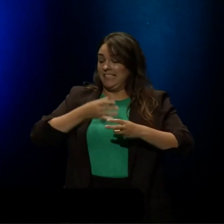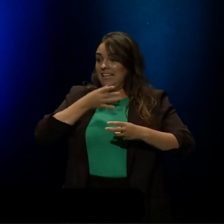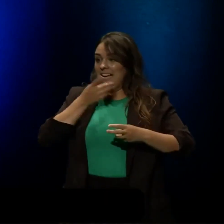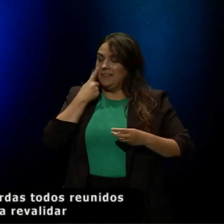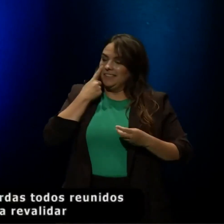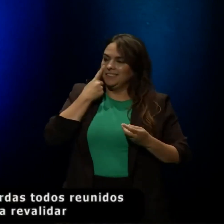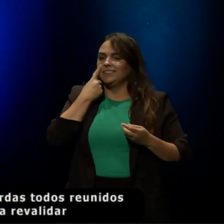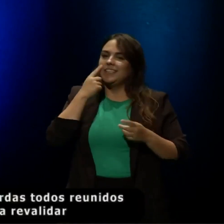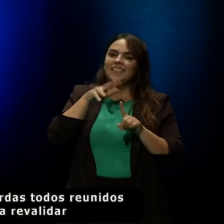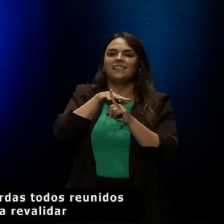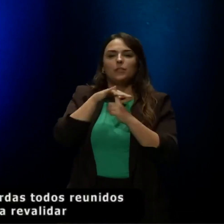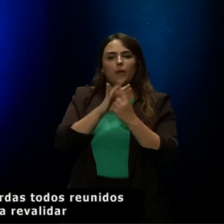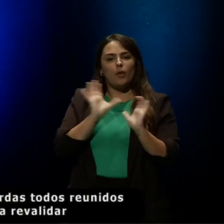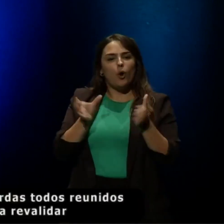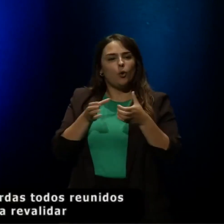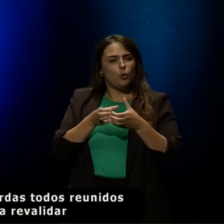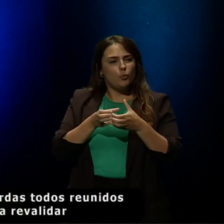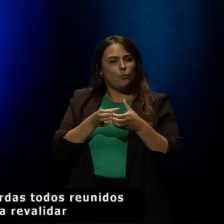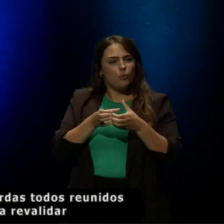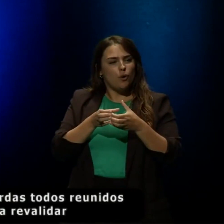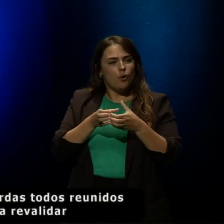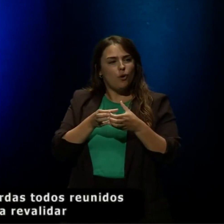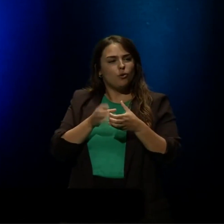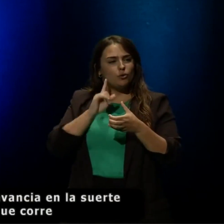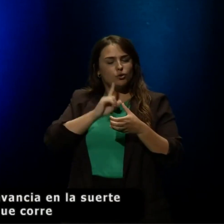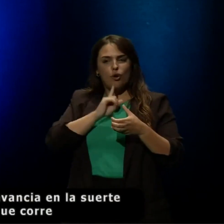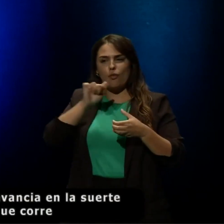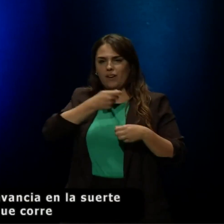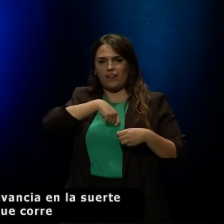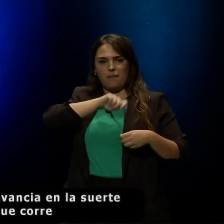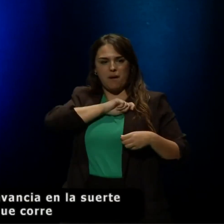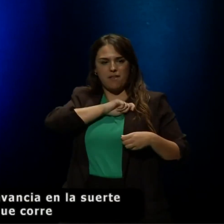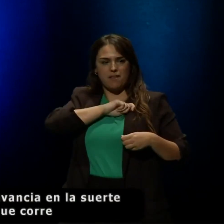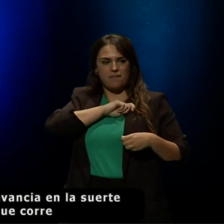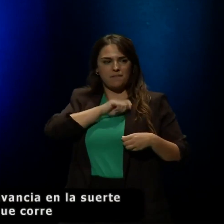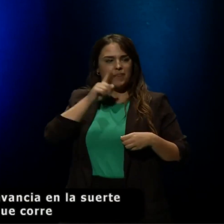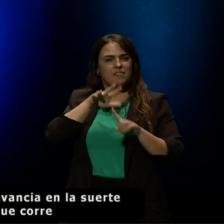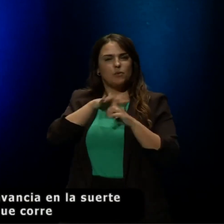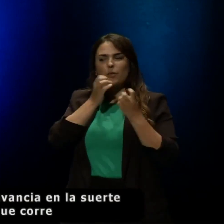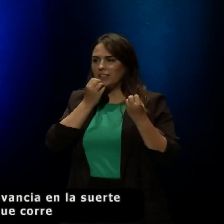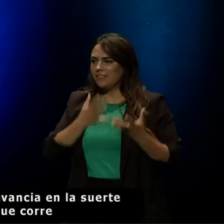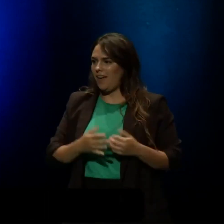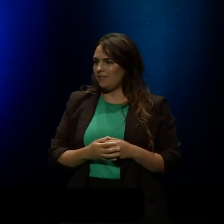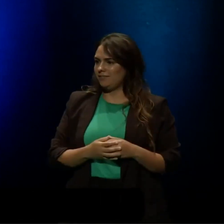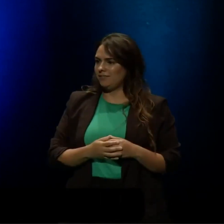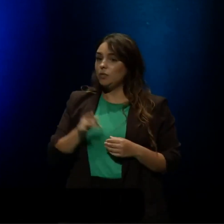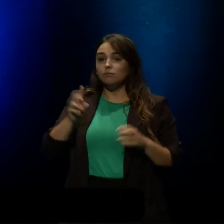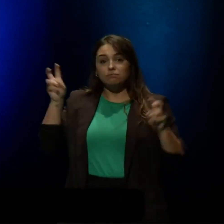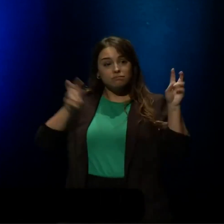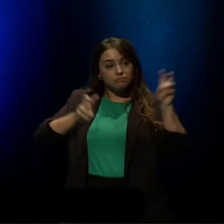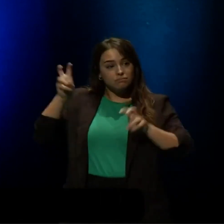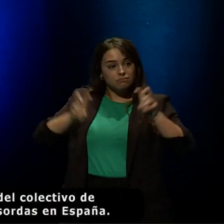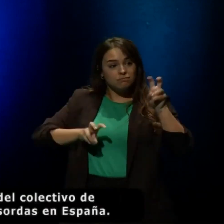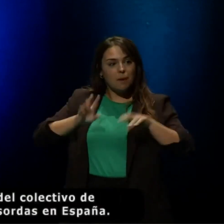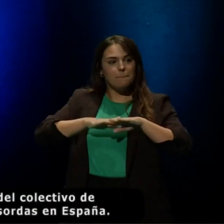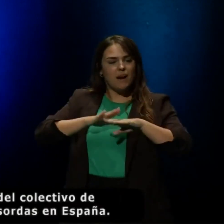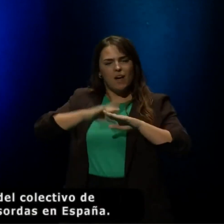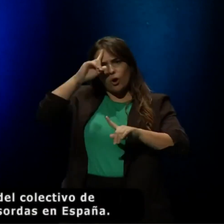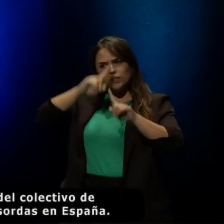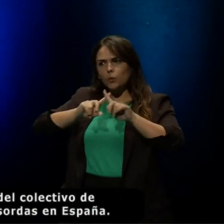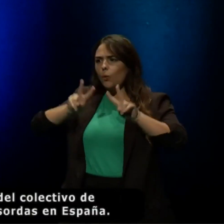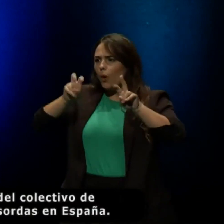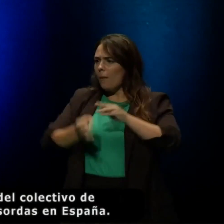la vida del colectivo de personas sordas en España. Que venís aquí a plantearos nuevos retos en este mundo